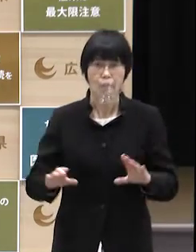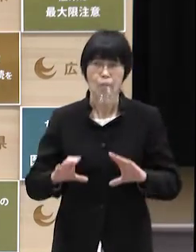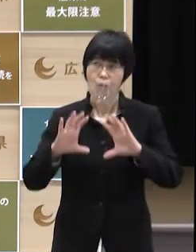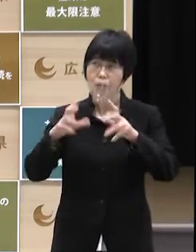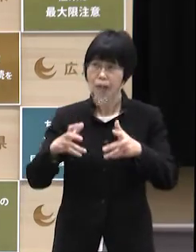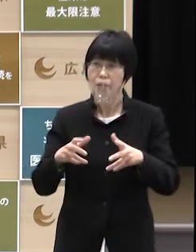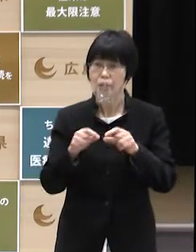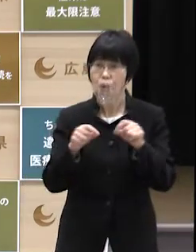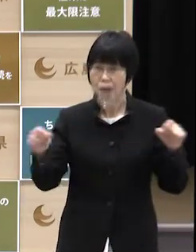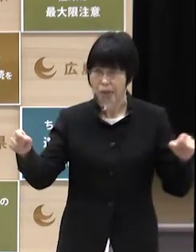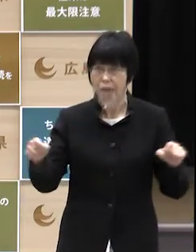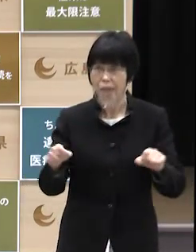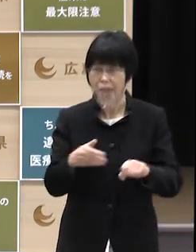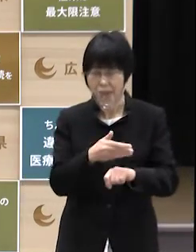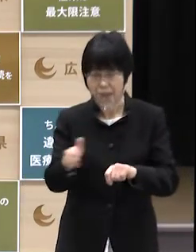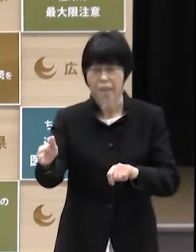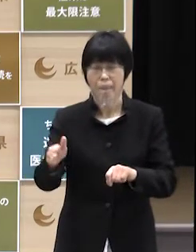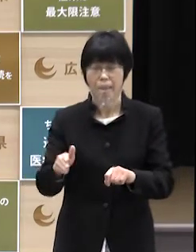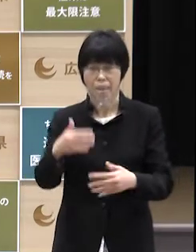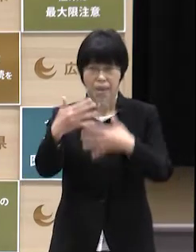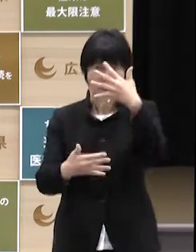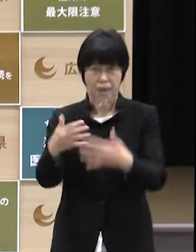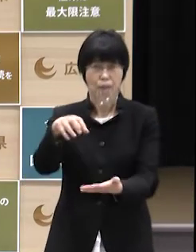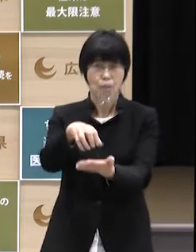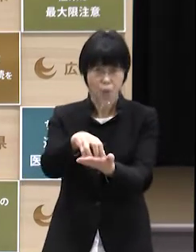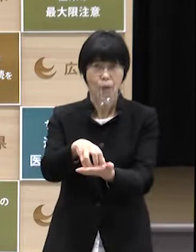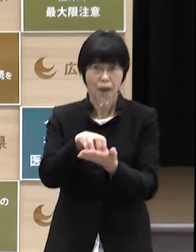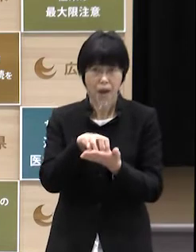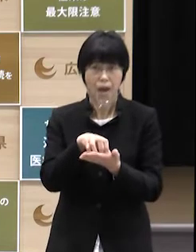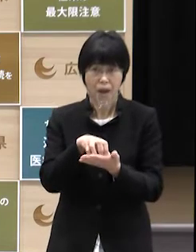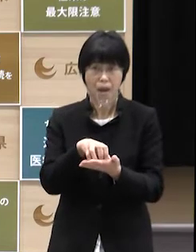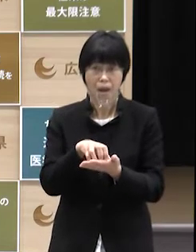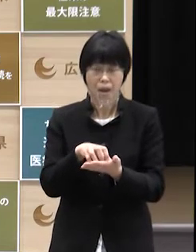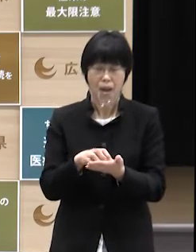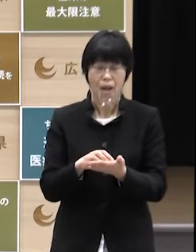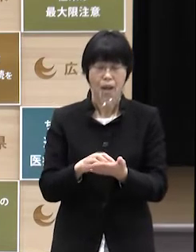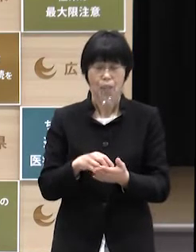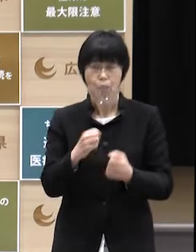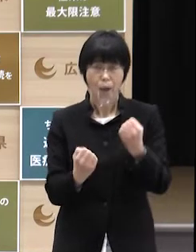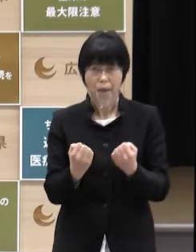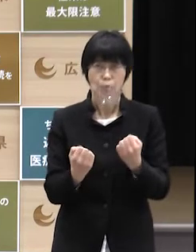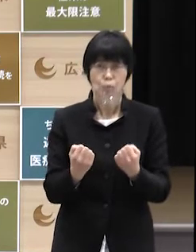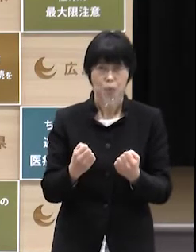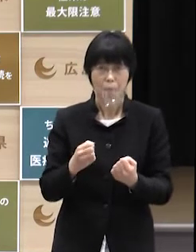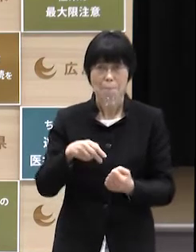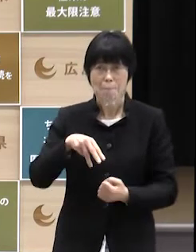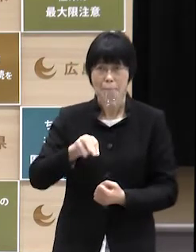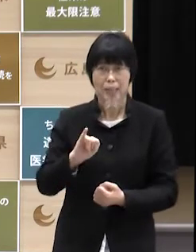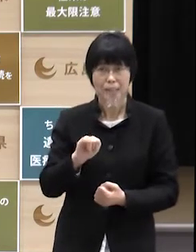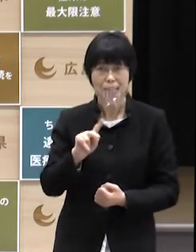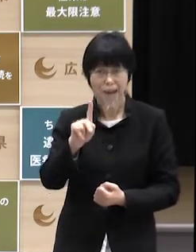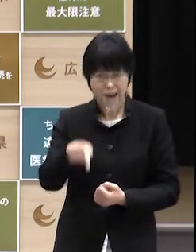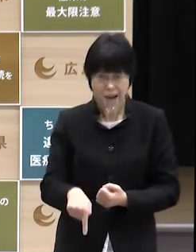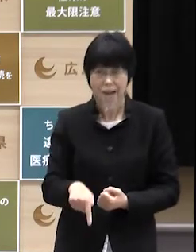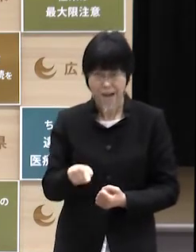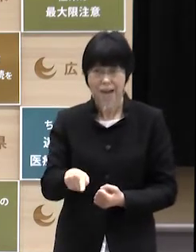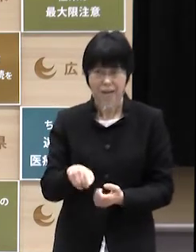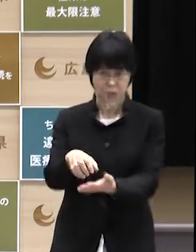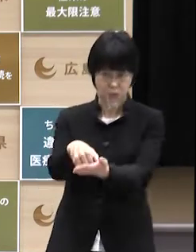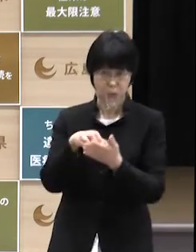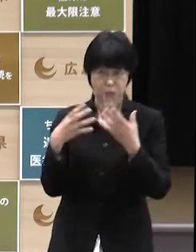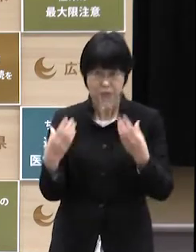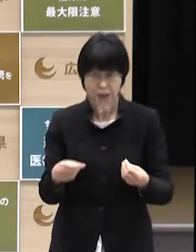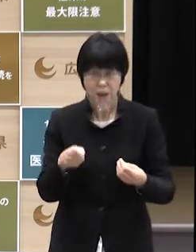編映画賞ドライブ・マイ・カーが受賞されたというのは本当に喜ばしいこと